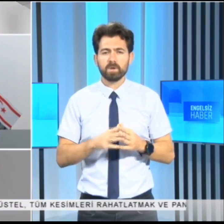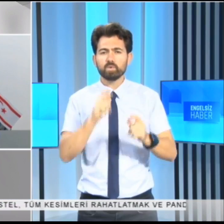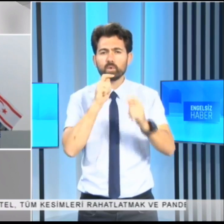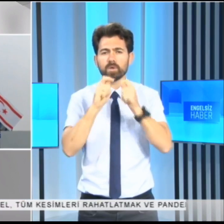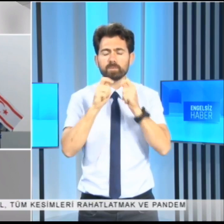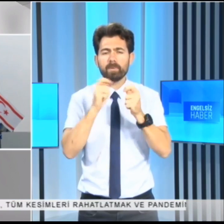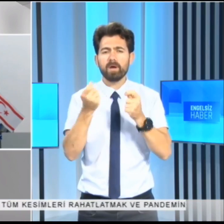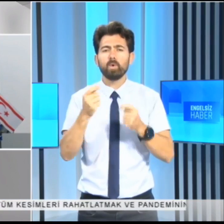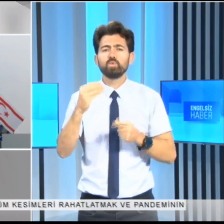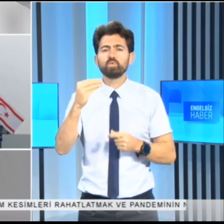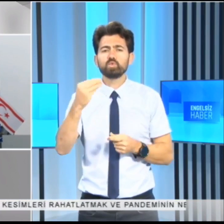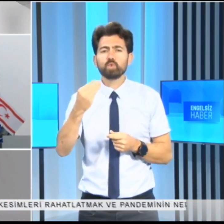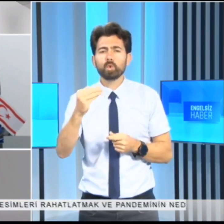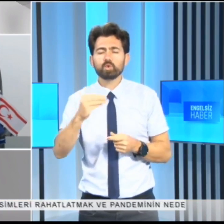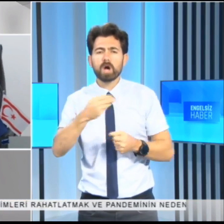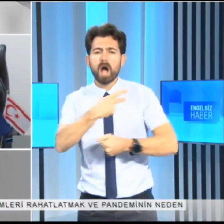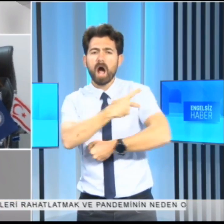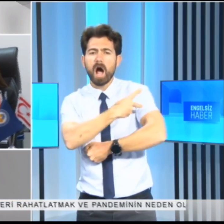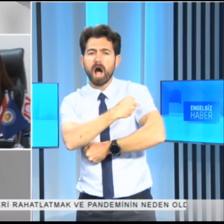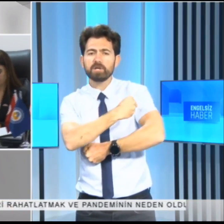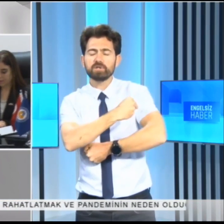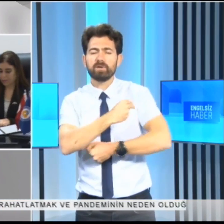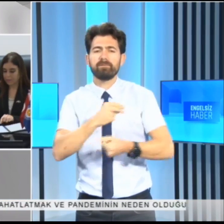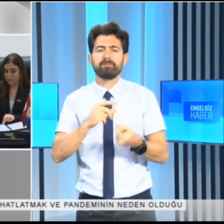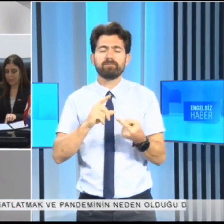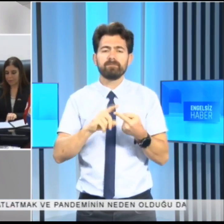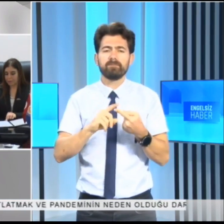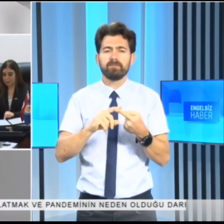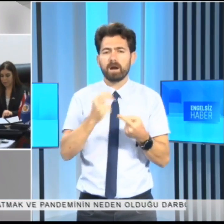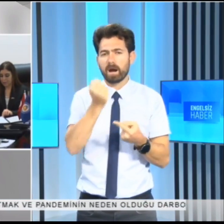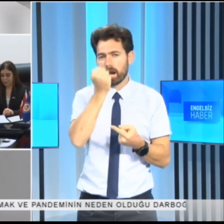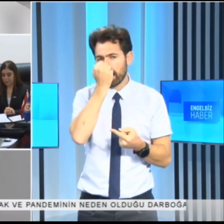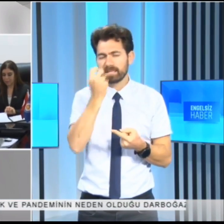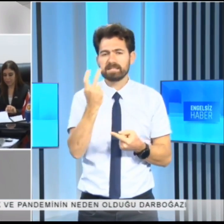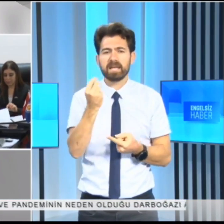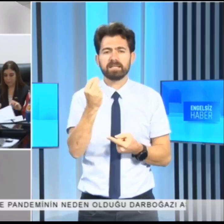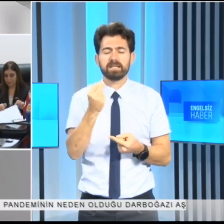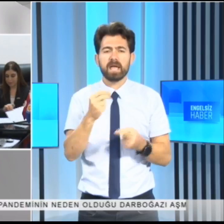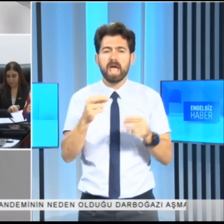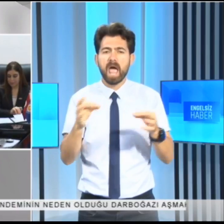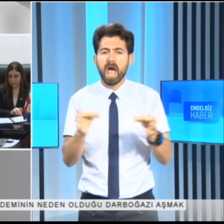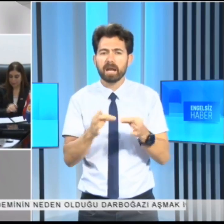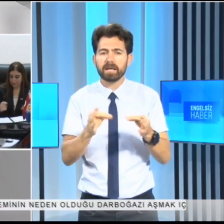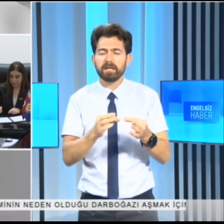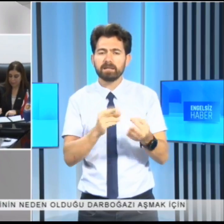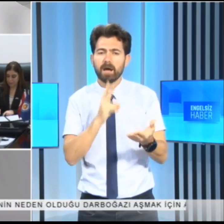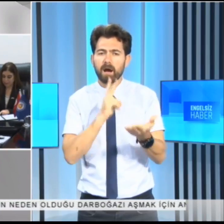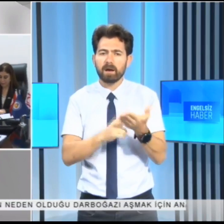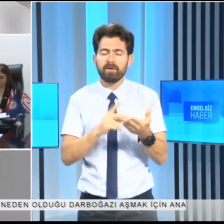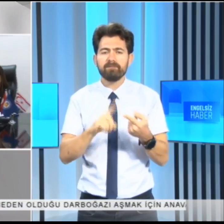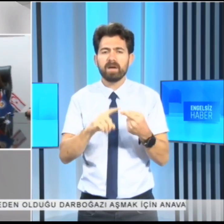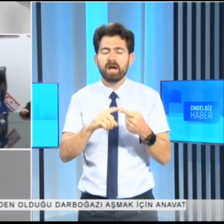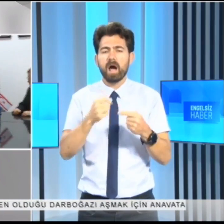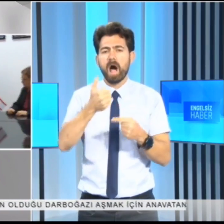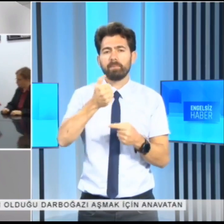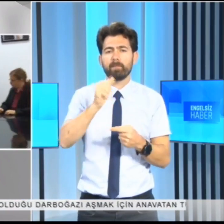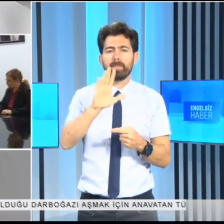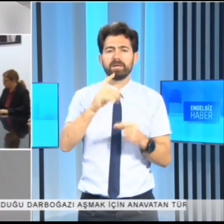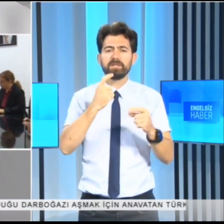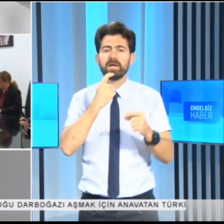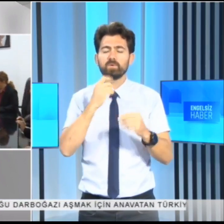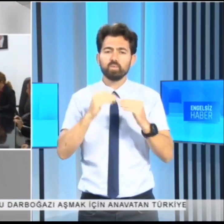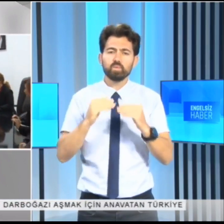protokole çocukluk çağı aşıları Kanserde erken tanı ve 65 yaş